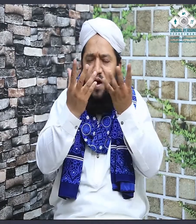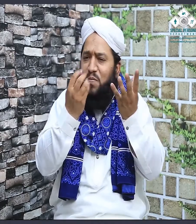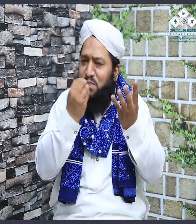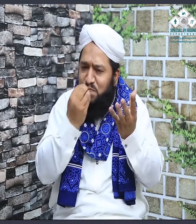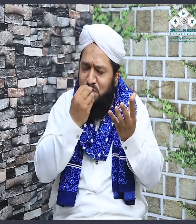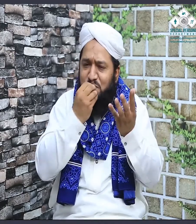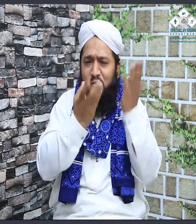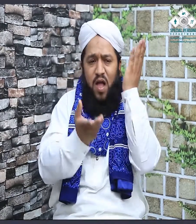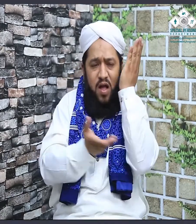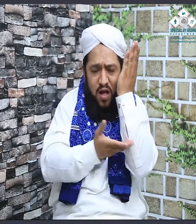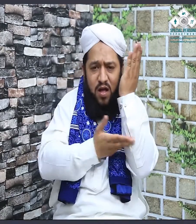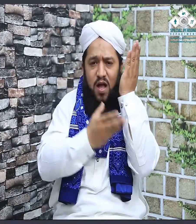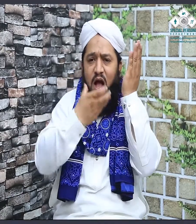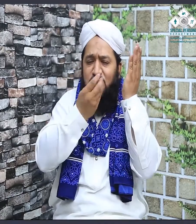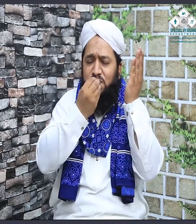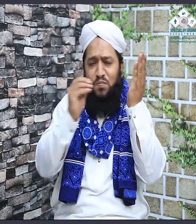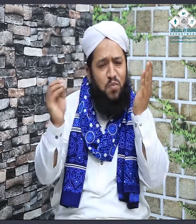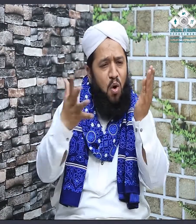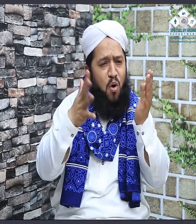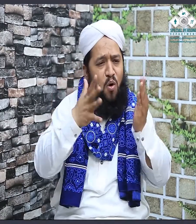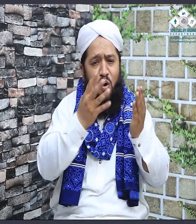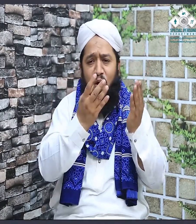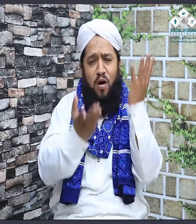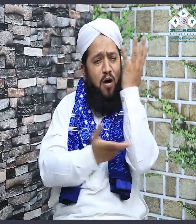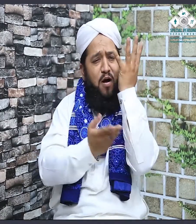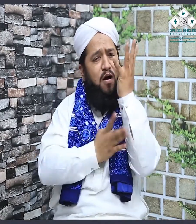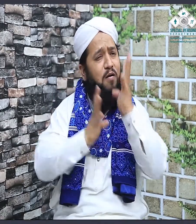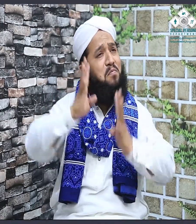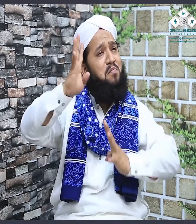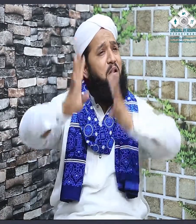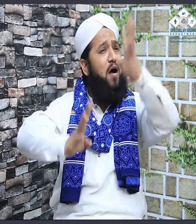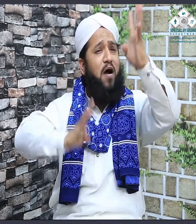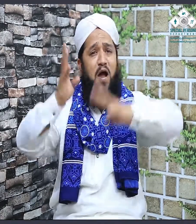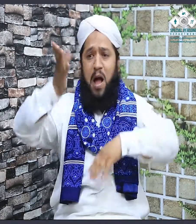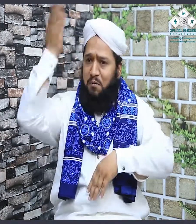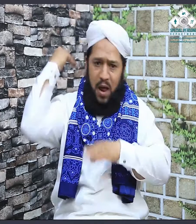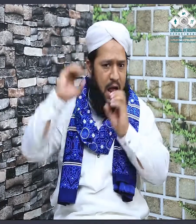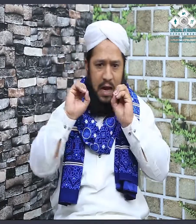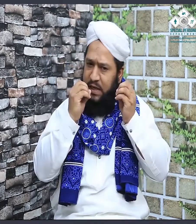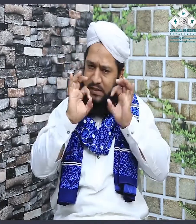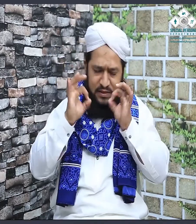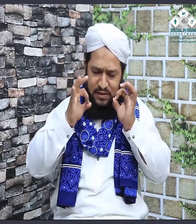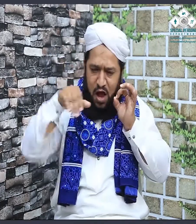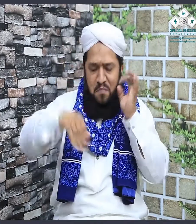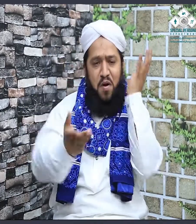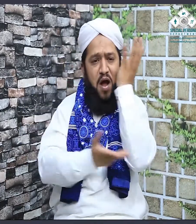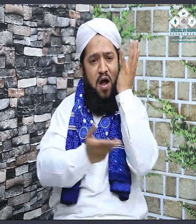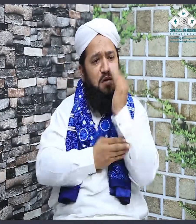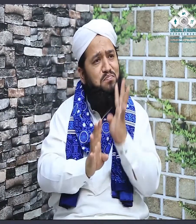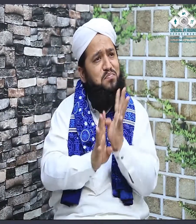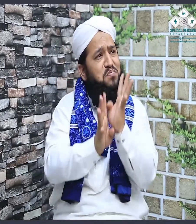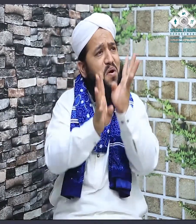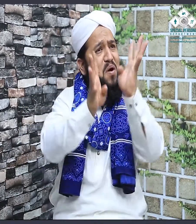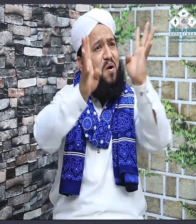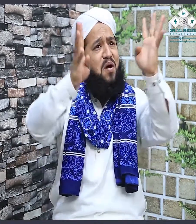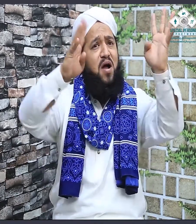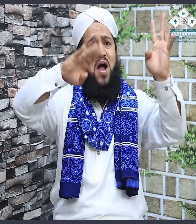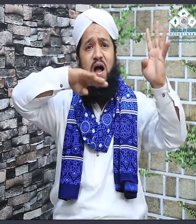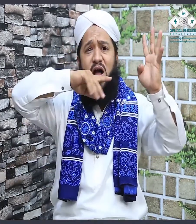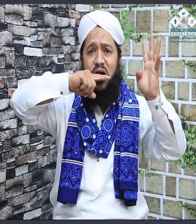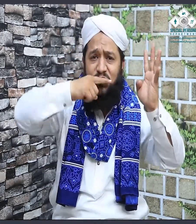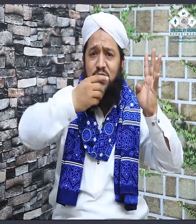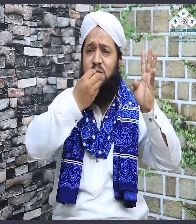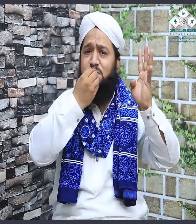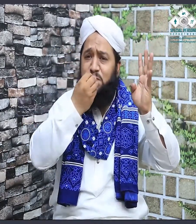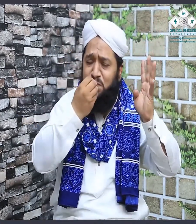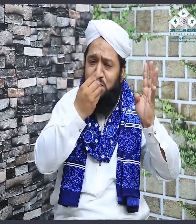ہوئیں, ایسی فصلیں ہو گئیں, اور اتنا فرٹیلائز وہ زمین ہو گئی کہ ایسی پہلے کبھی نہیں ہوئی تھی. اب درخت خوب پھلے, اس میں فروٹس